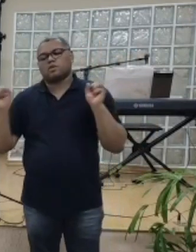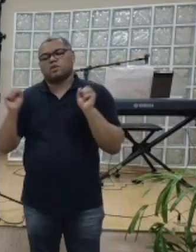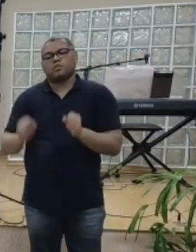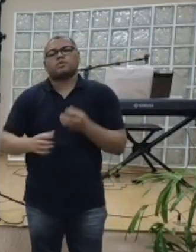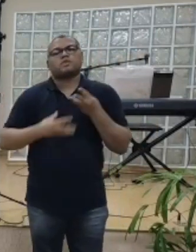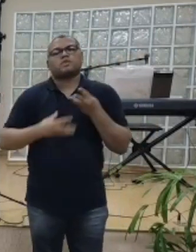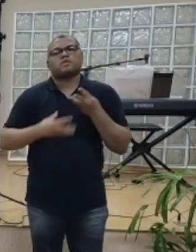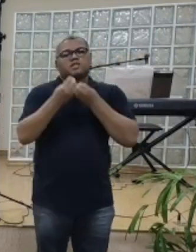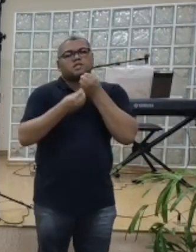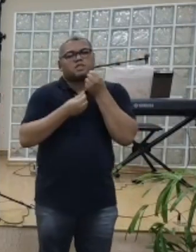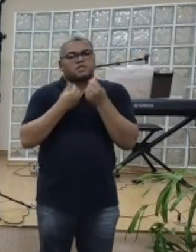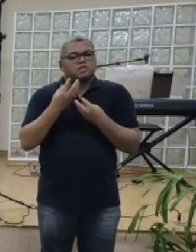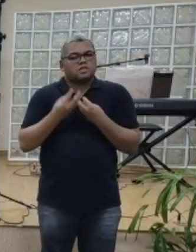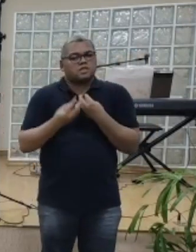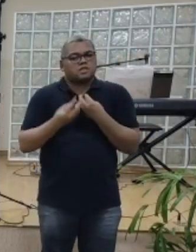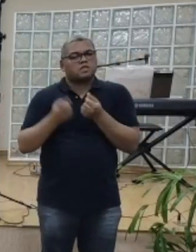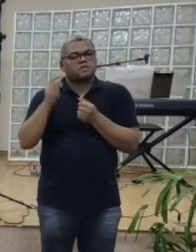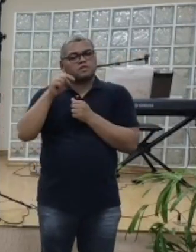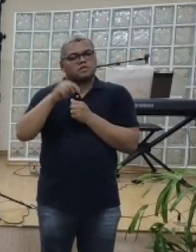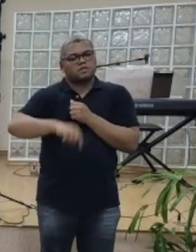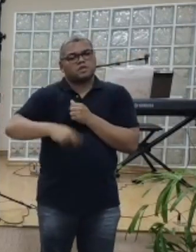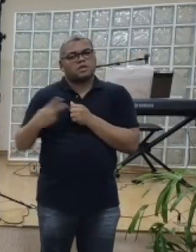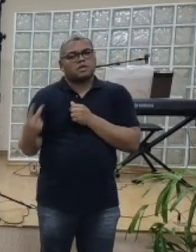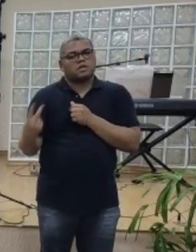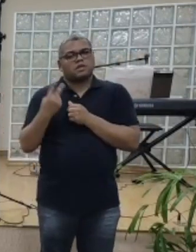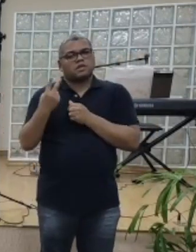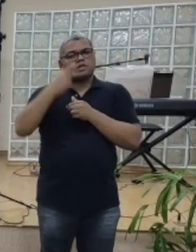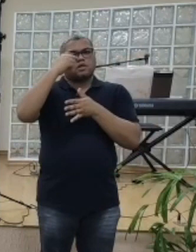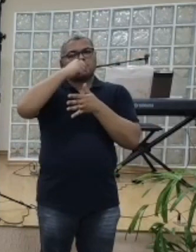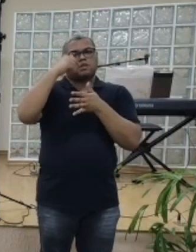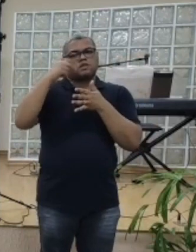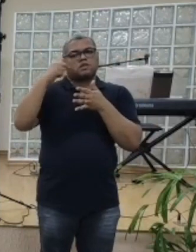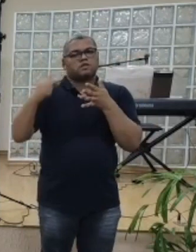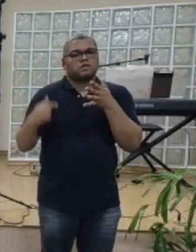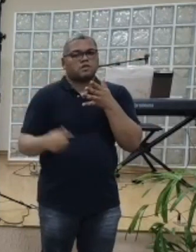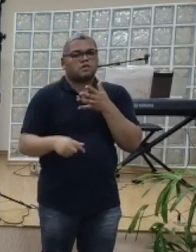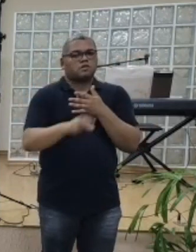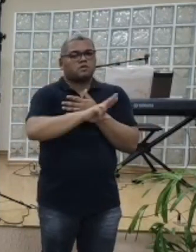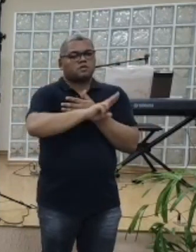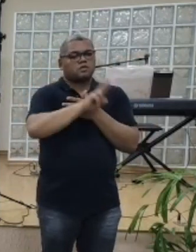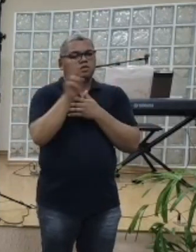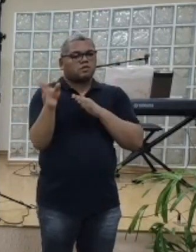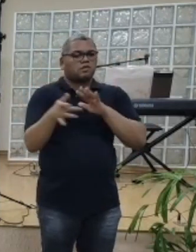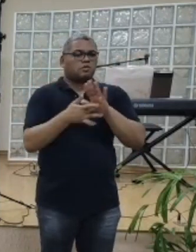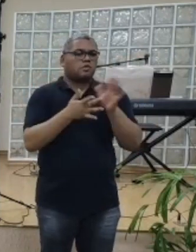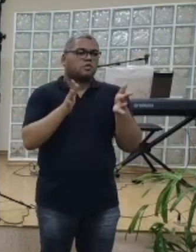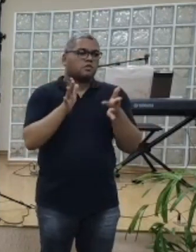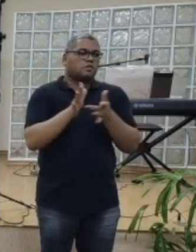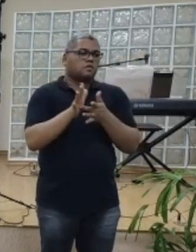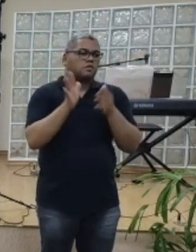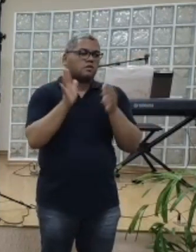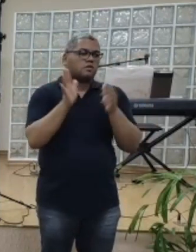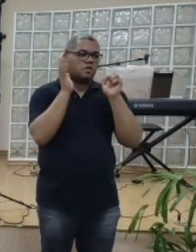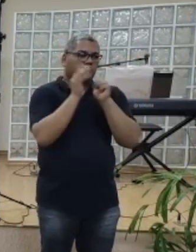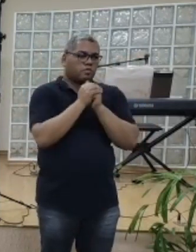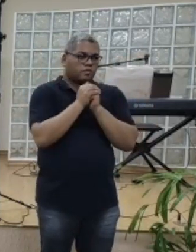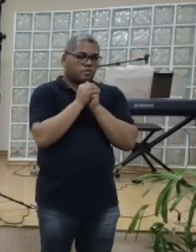esses valores. Pedimos isso em nome de Jesus. Amém. Eu queria que as crianças já